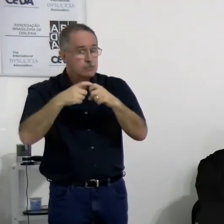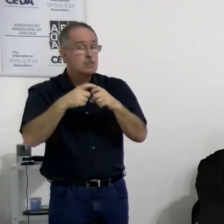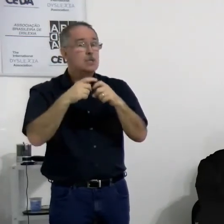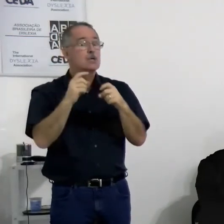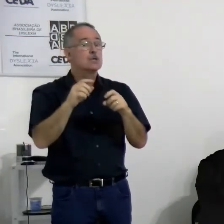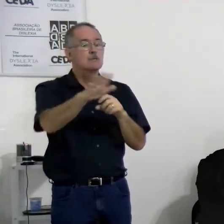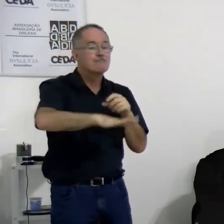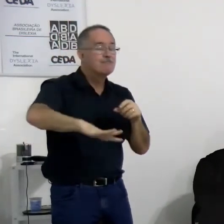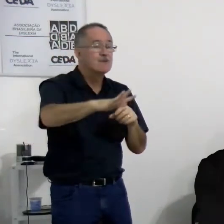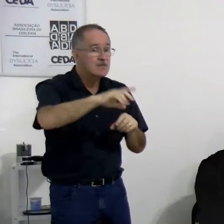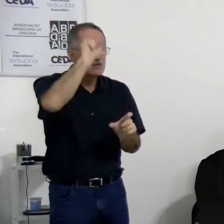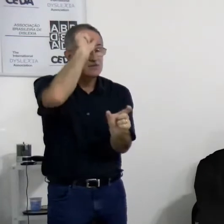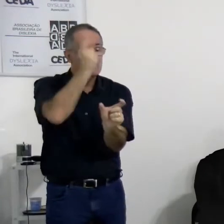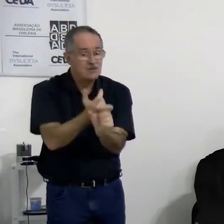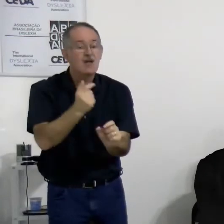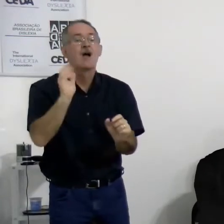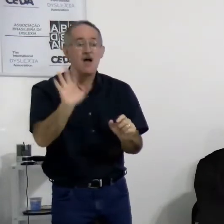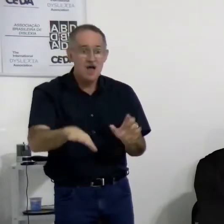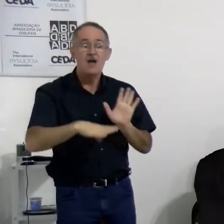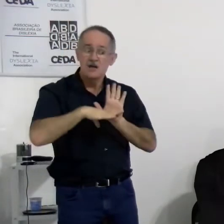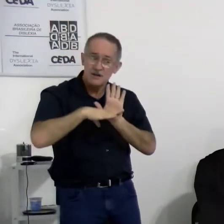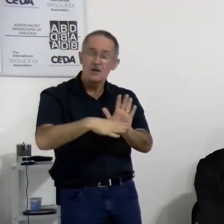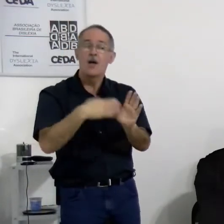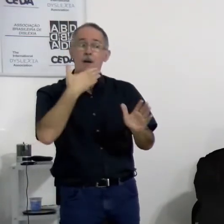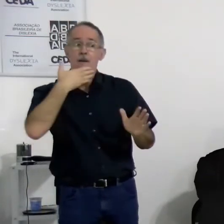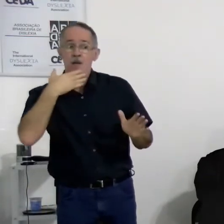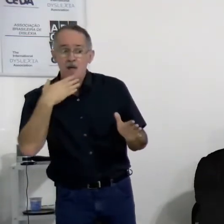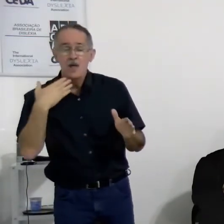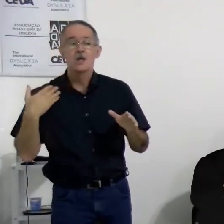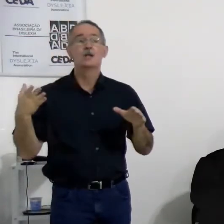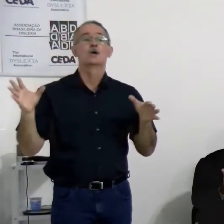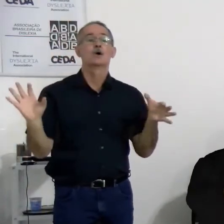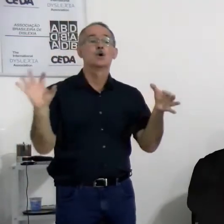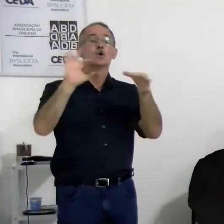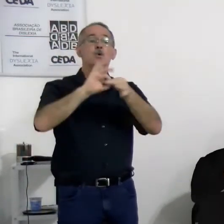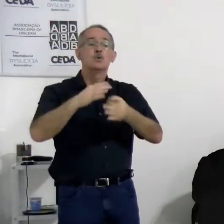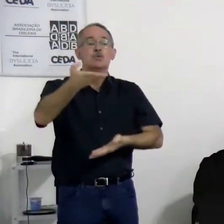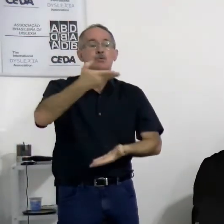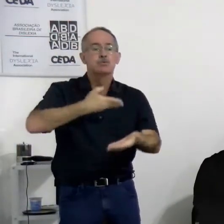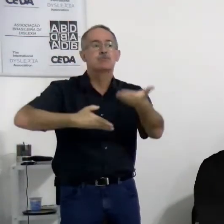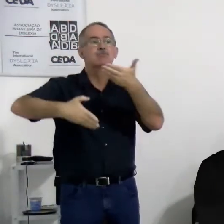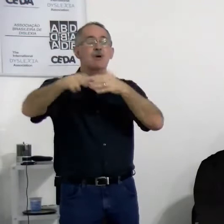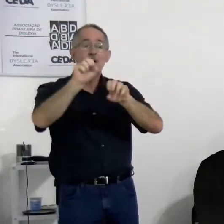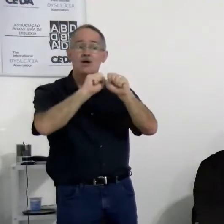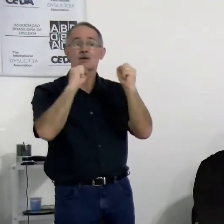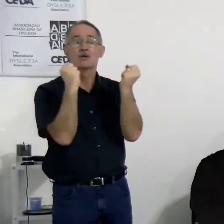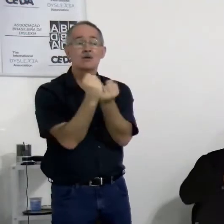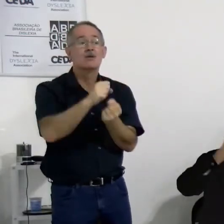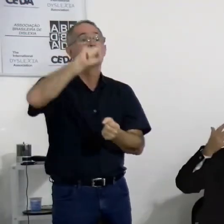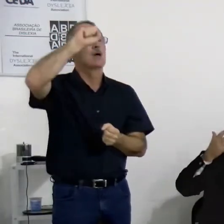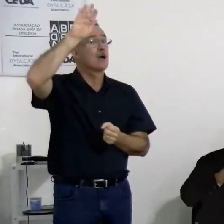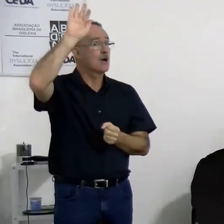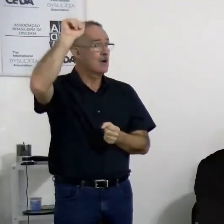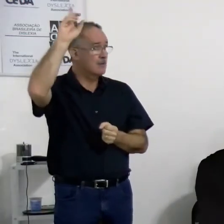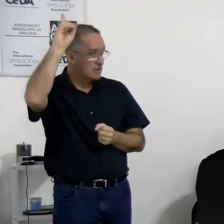jovens e crianças com dislexia. Essa é a missão compartilhada que compartilham a Associação Brasileira de Dislexia e a